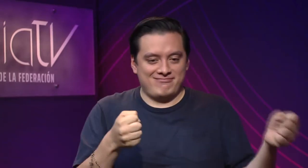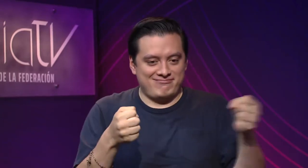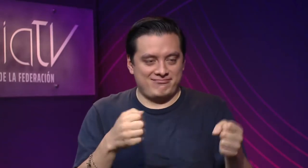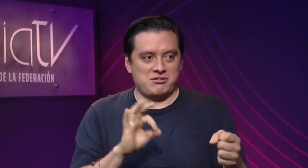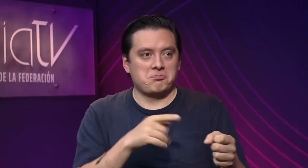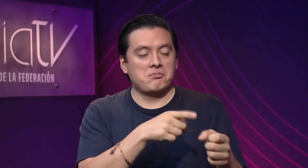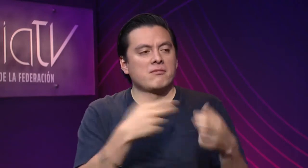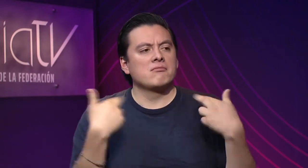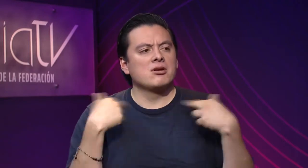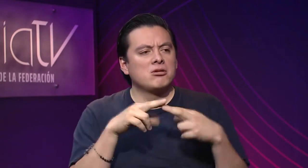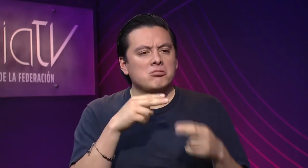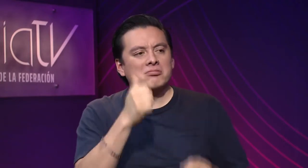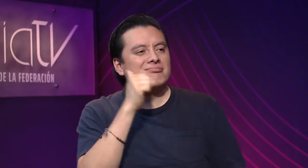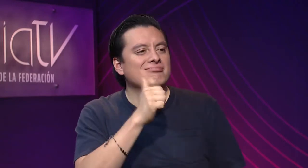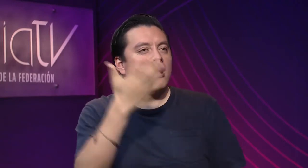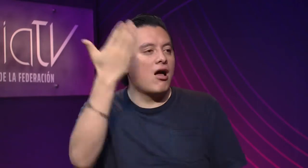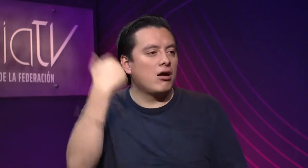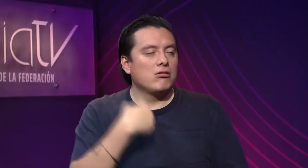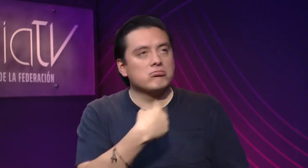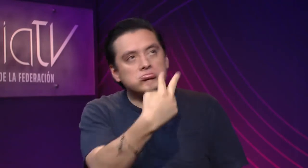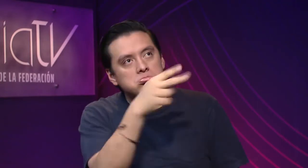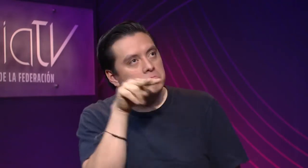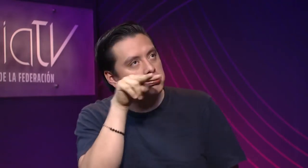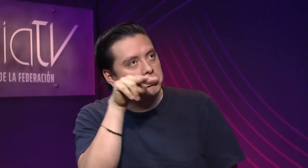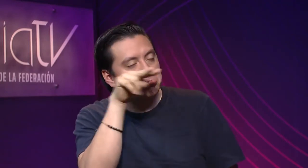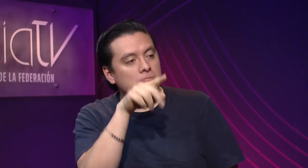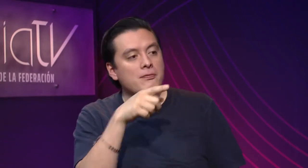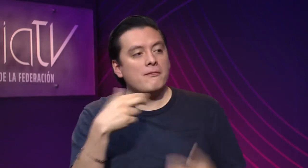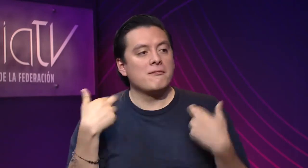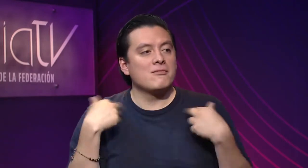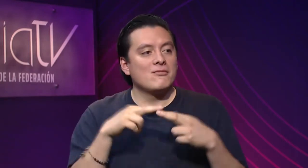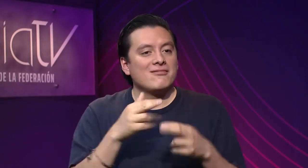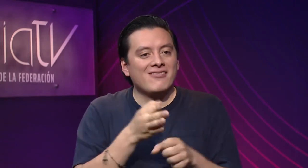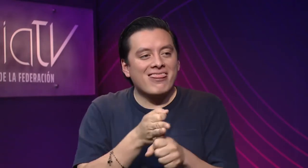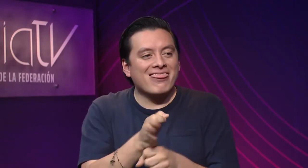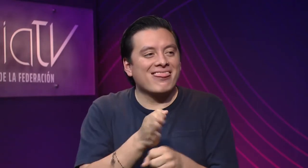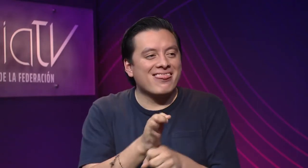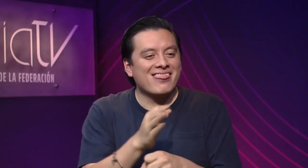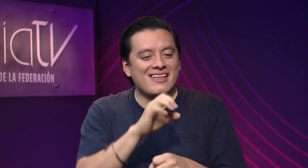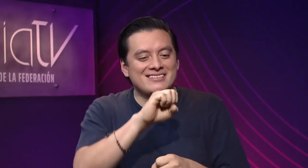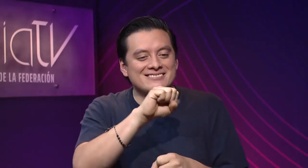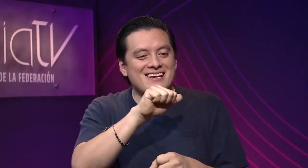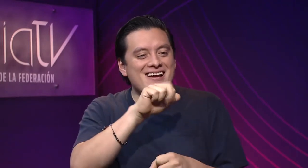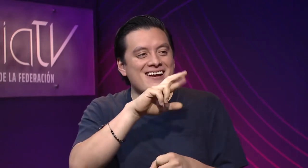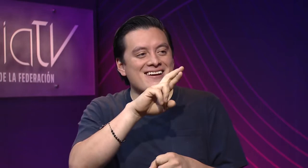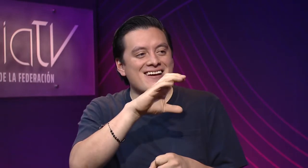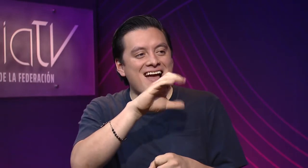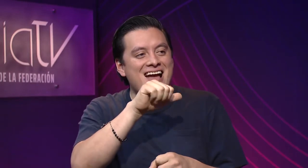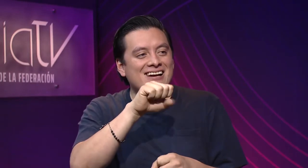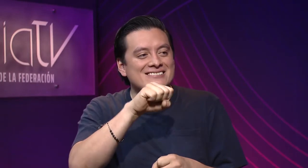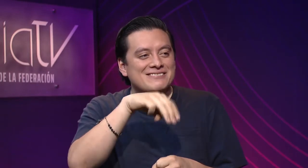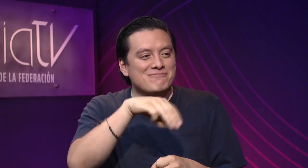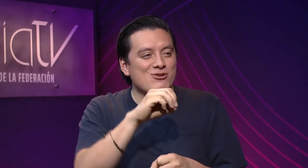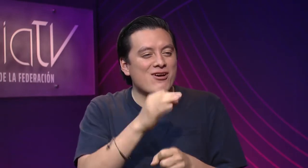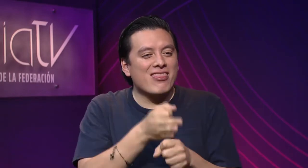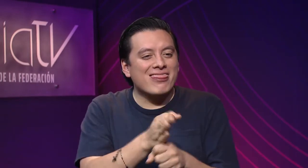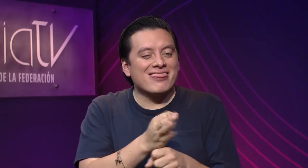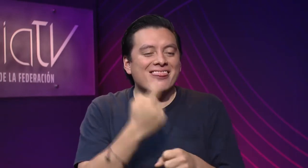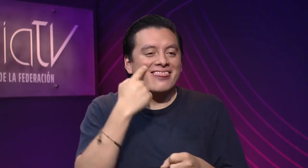intérprete al lado del maestro. Y bueno, lo que pasaba anteriormente cuando no tenía intérprete es que yo